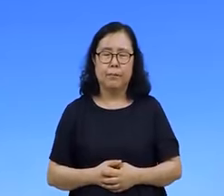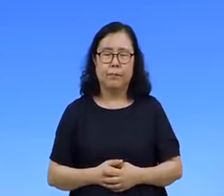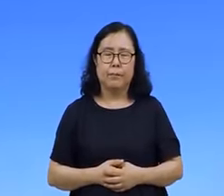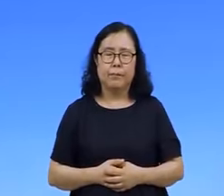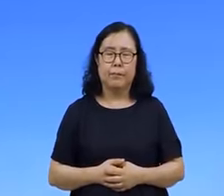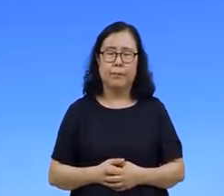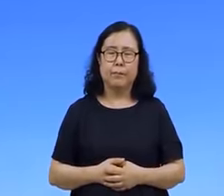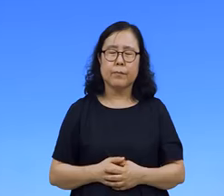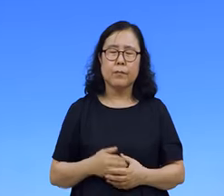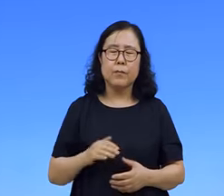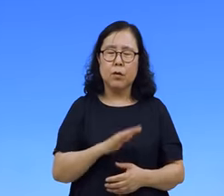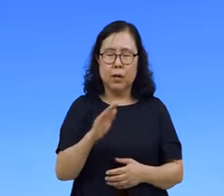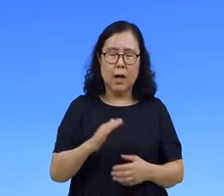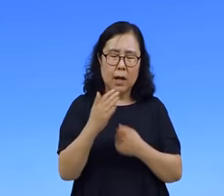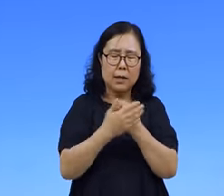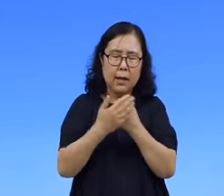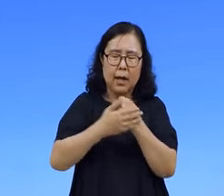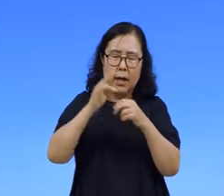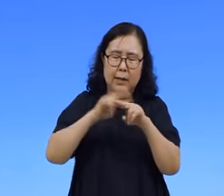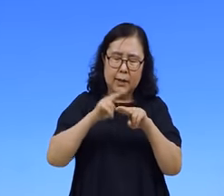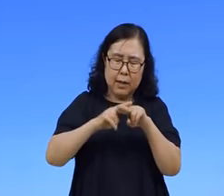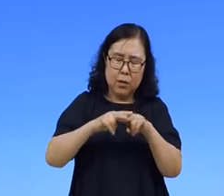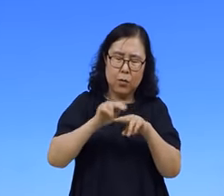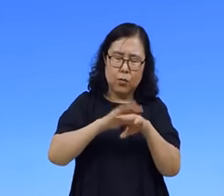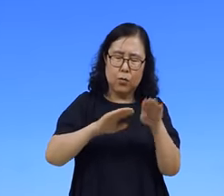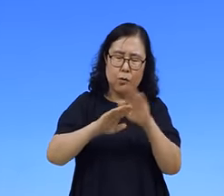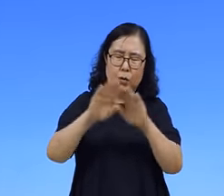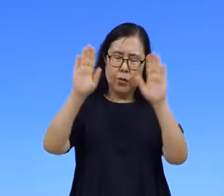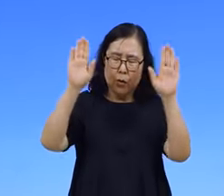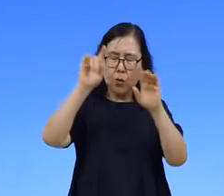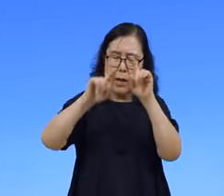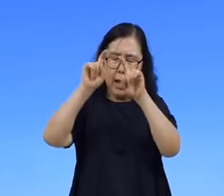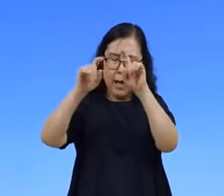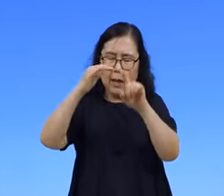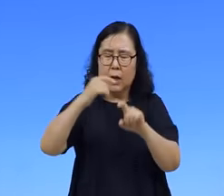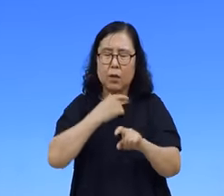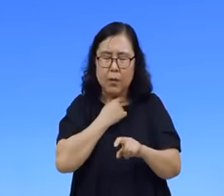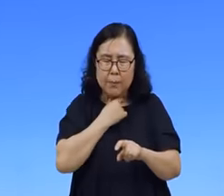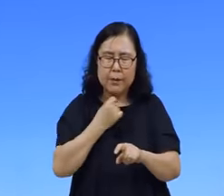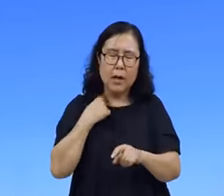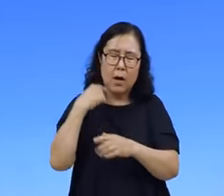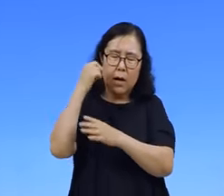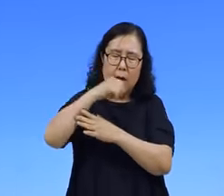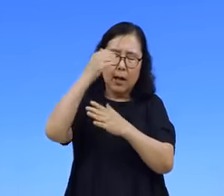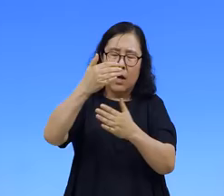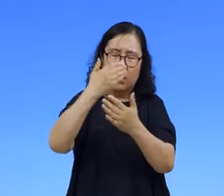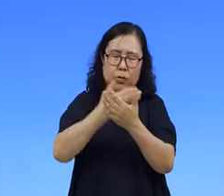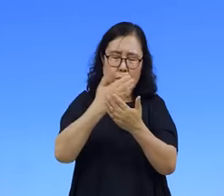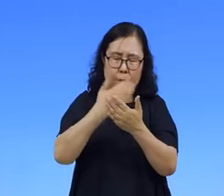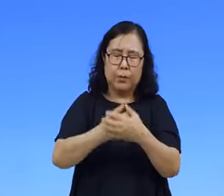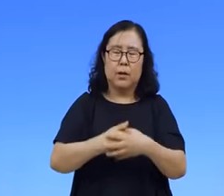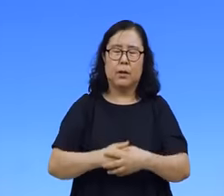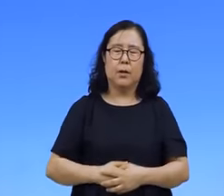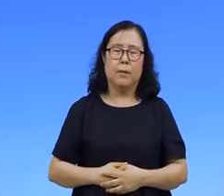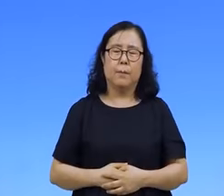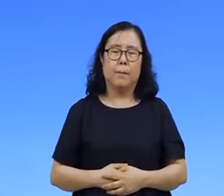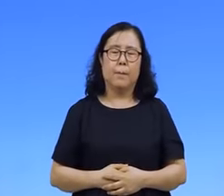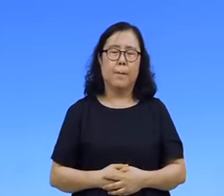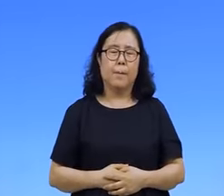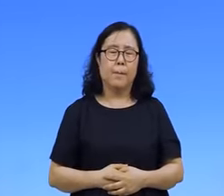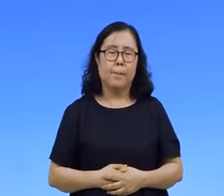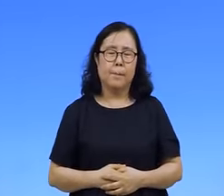그 은혜의 자리로 그 믿음을 가지고 나아가기를 원하시니 허락하여 주시옵소서.